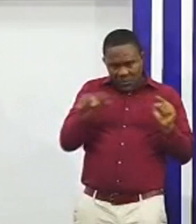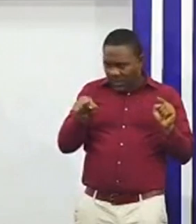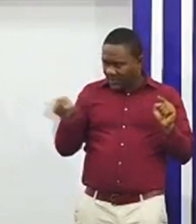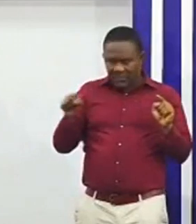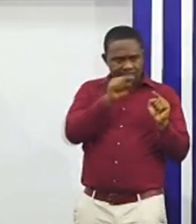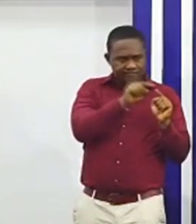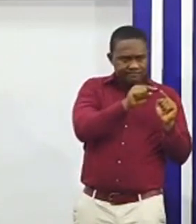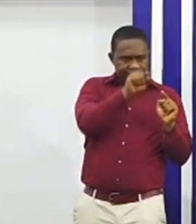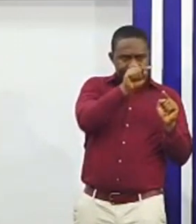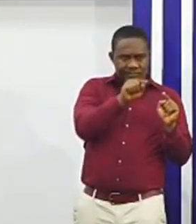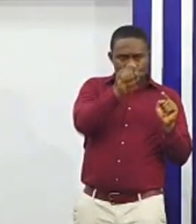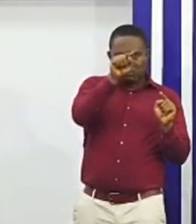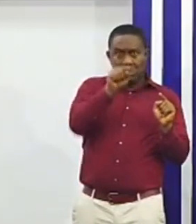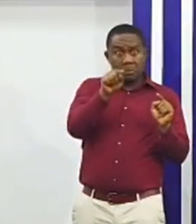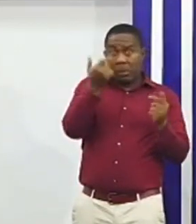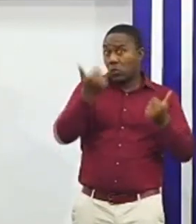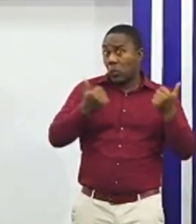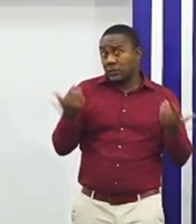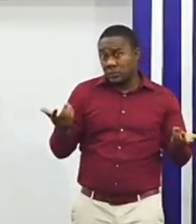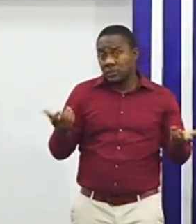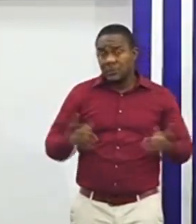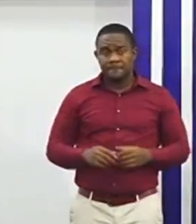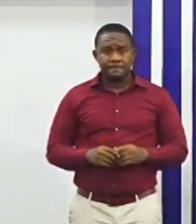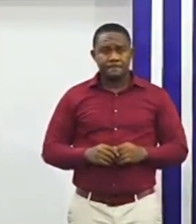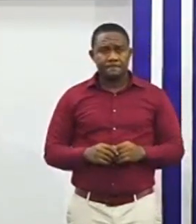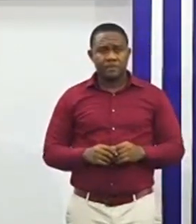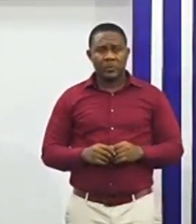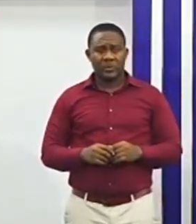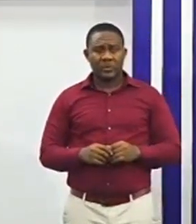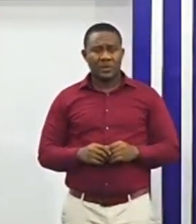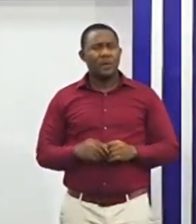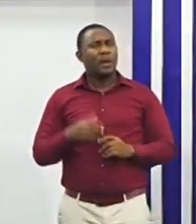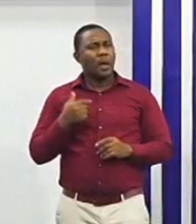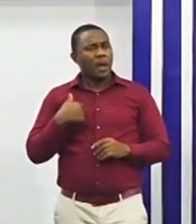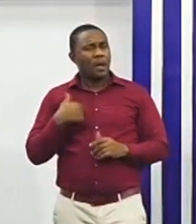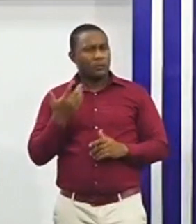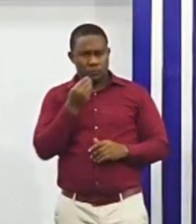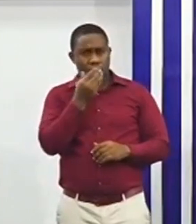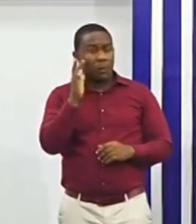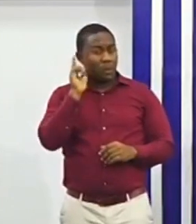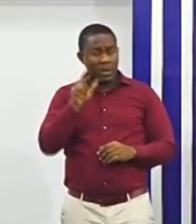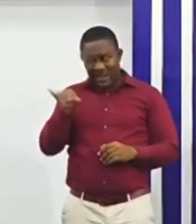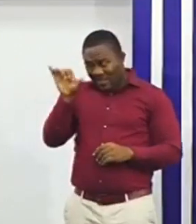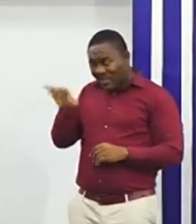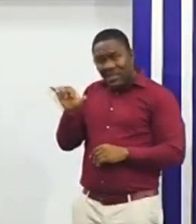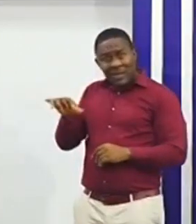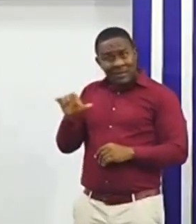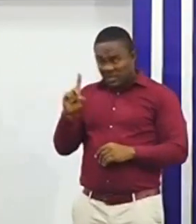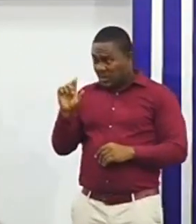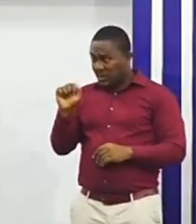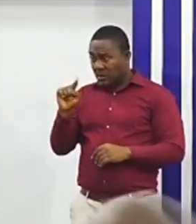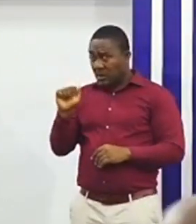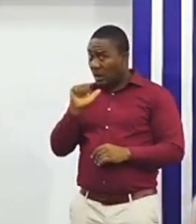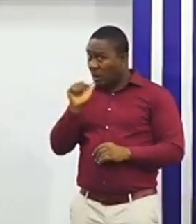COVID-19. A ŋa la ka tene yaga zie boɔrɔ ka ba e a tɔgle a Ghana naŋ e lɛ ka te ne na tõɔ e a lɛ a baaloŋ ŋa koŋ yaare